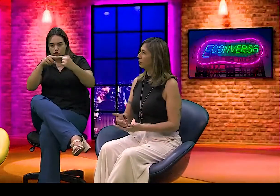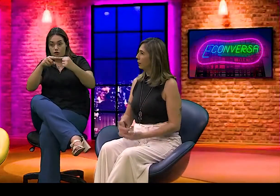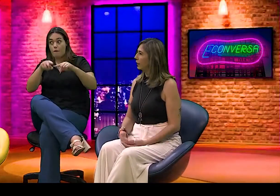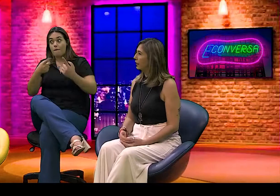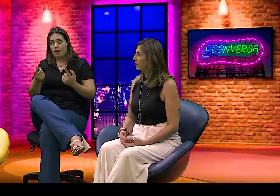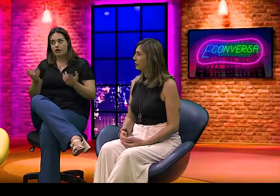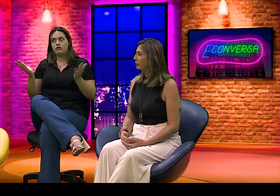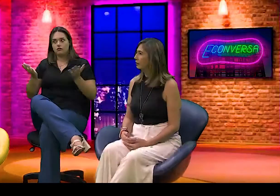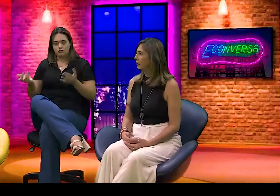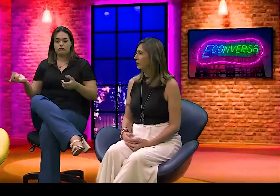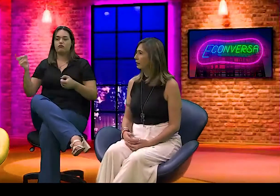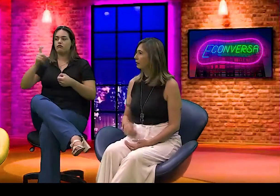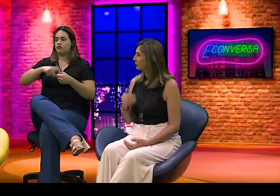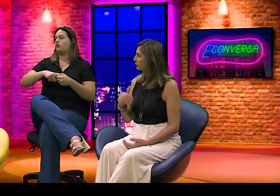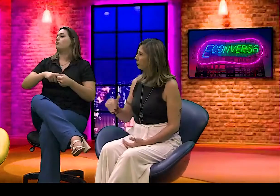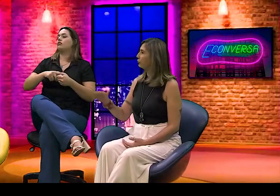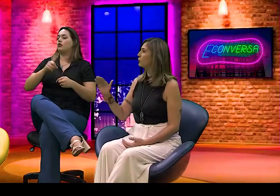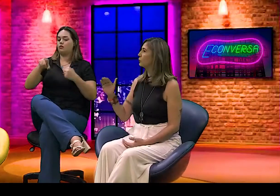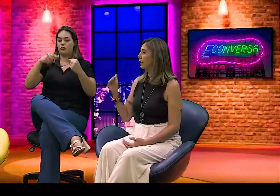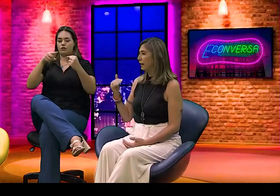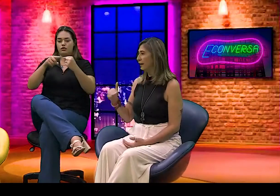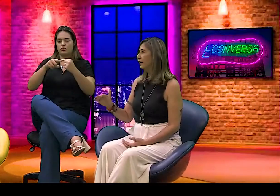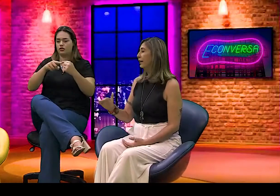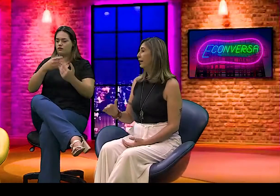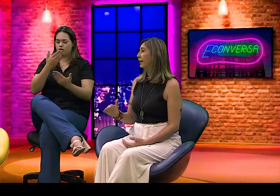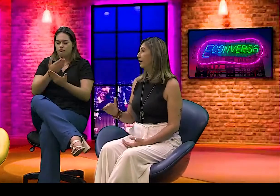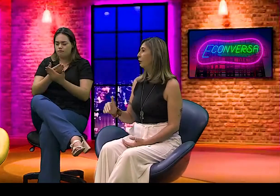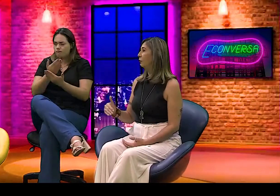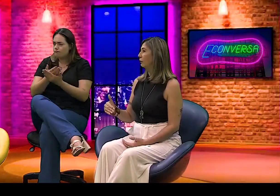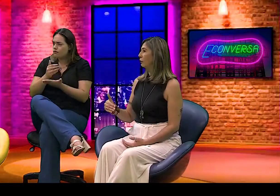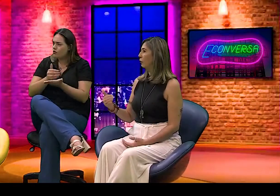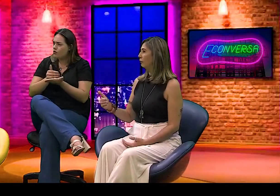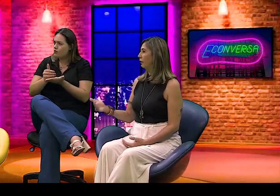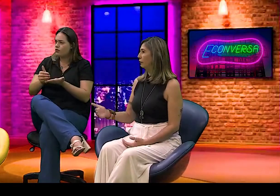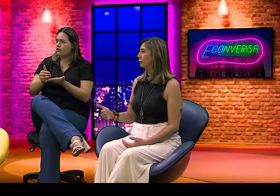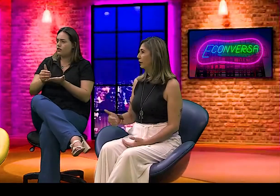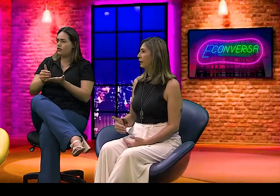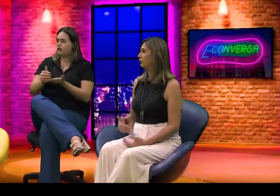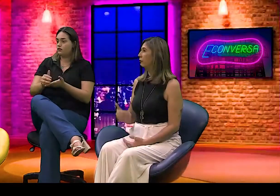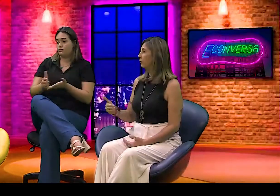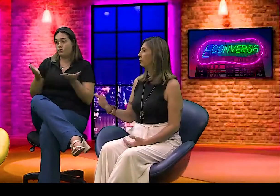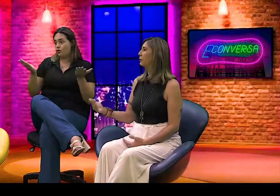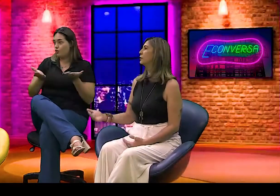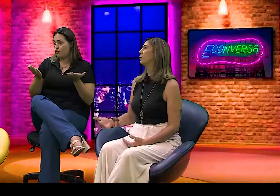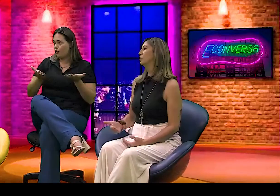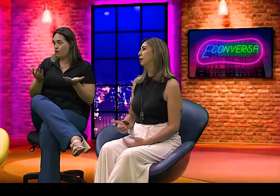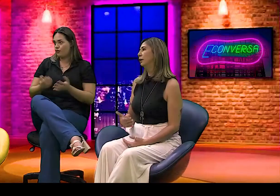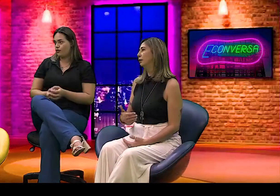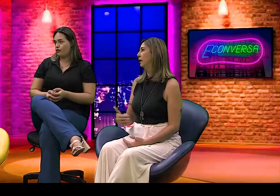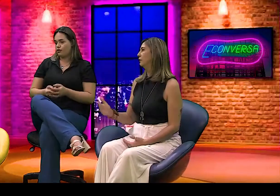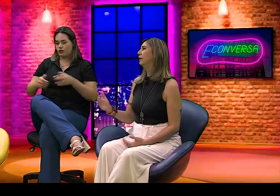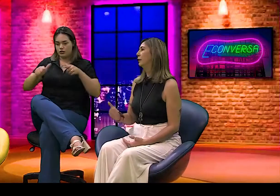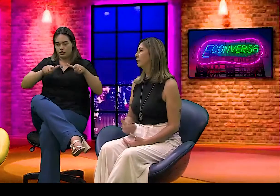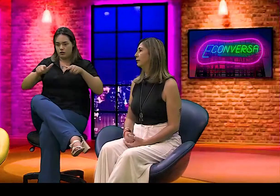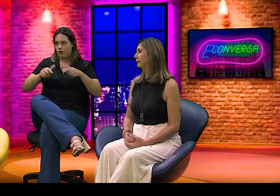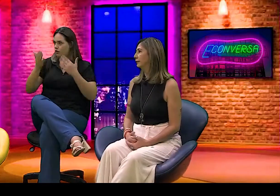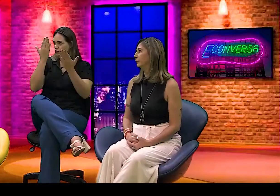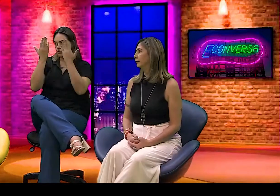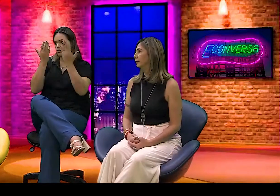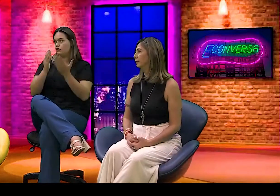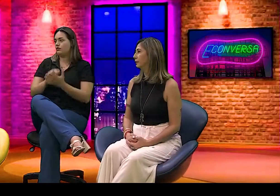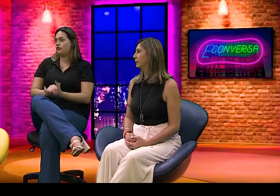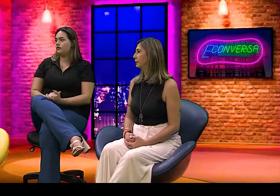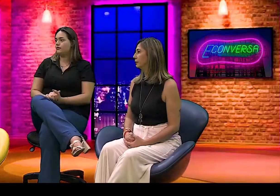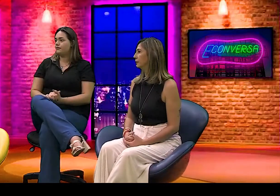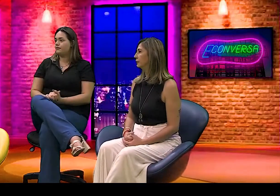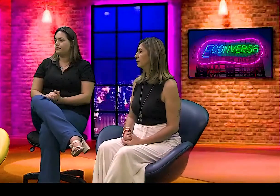eu voltei para ele, né, e fui estudar, e eu convivo, né, eu vivo da psicologia desde então.